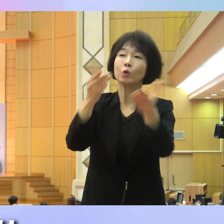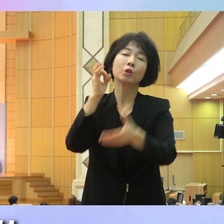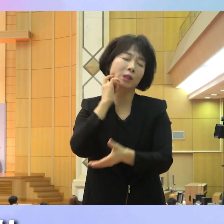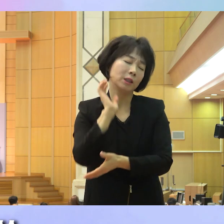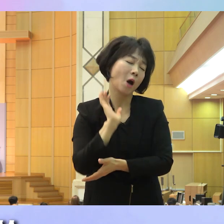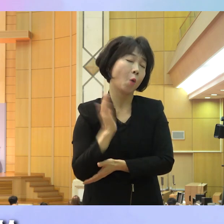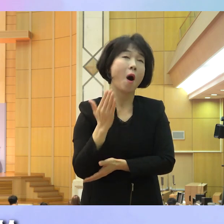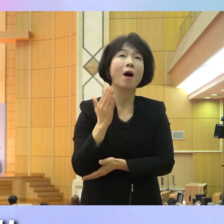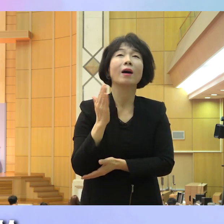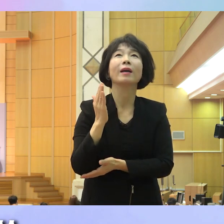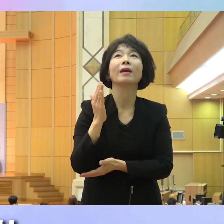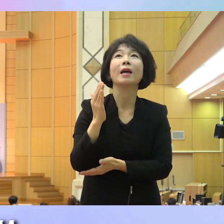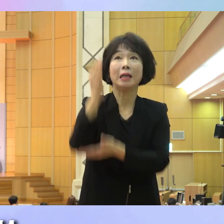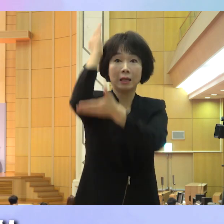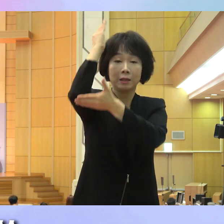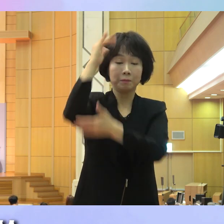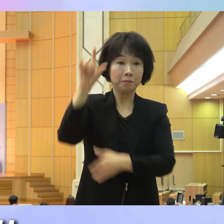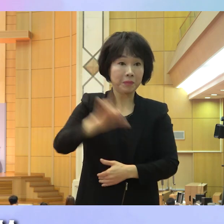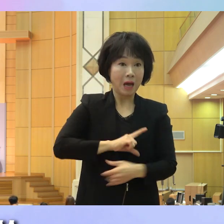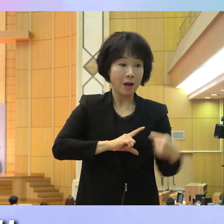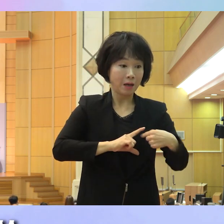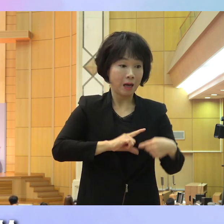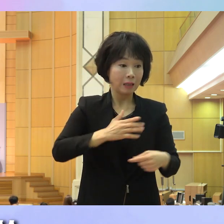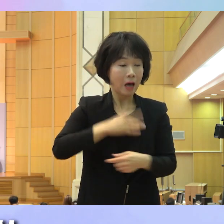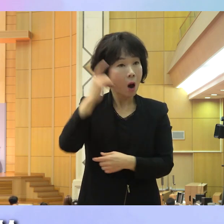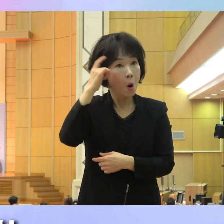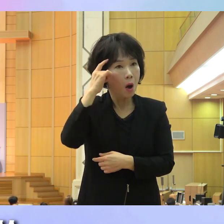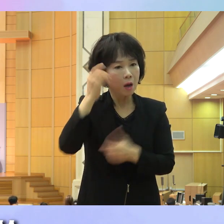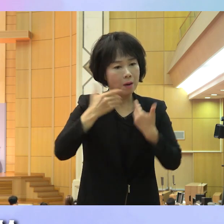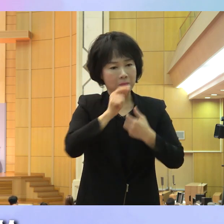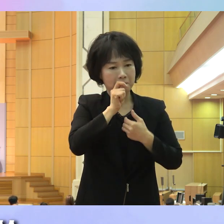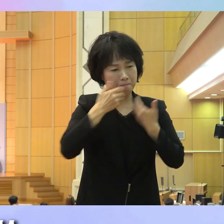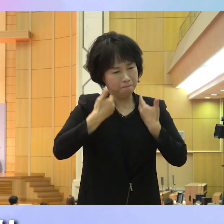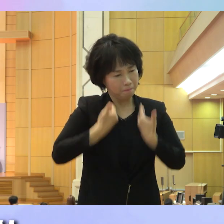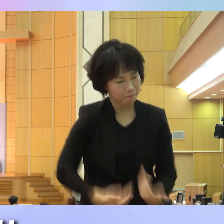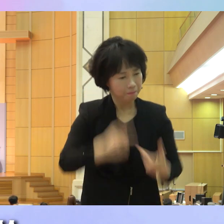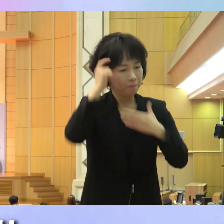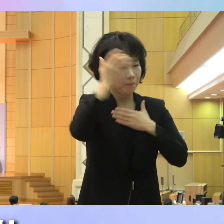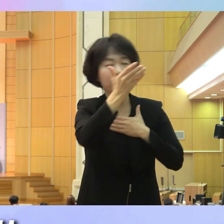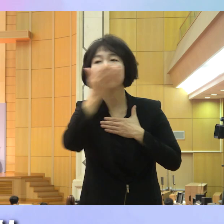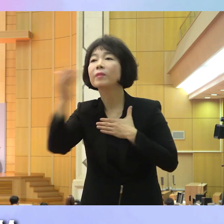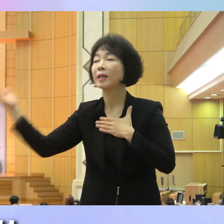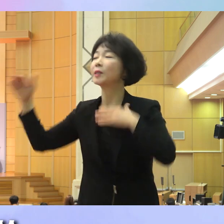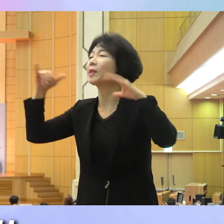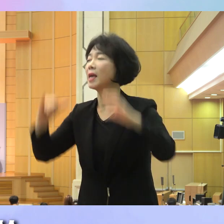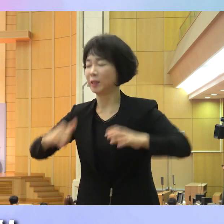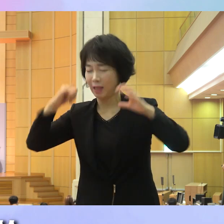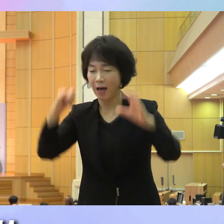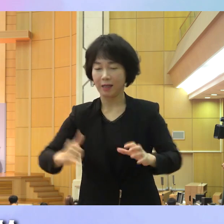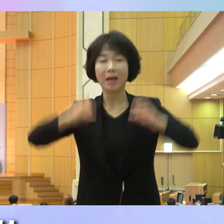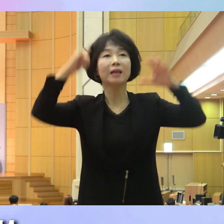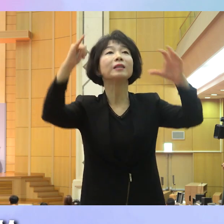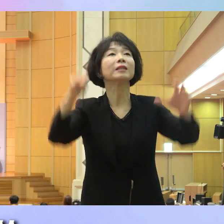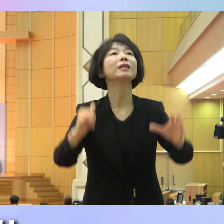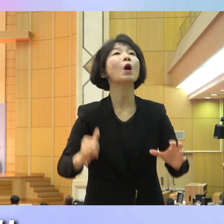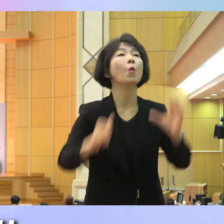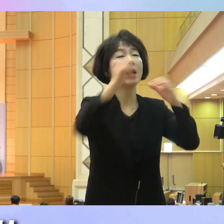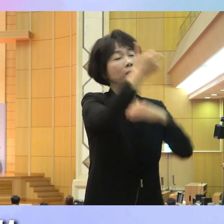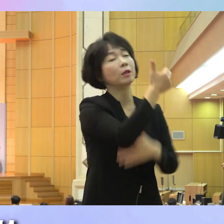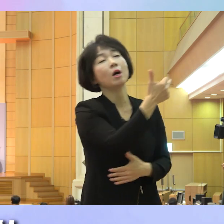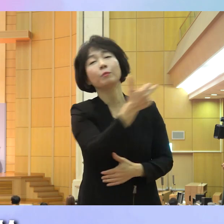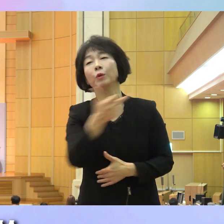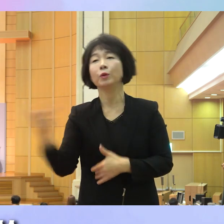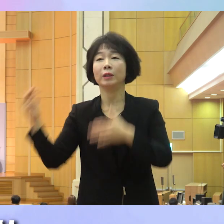우리에게 주신 영광의 이름 나 어찌 잠잠하리. 세상에